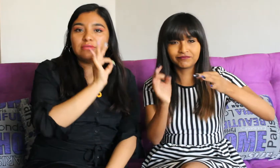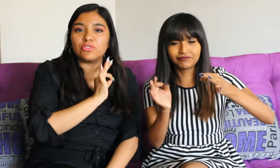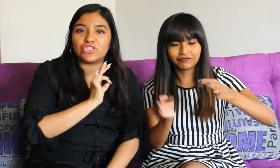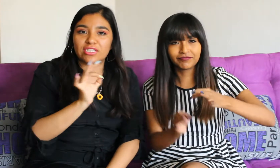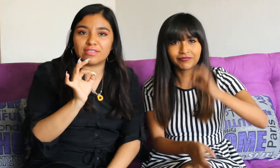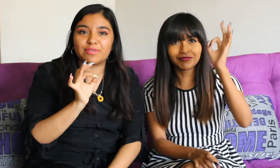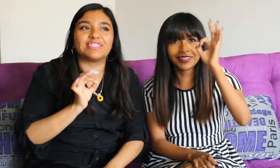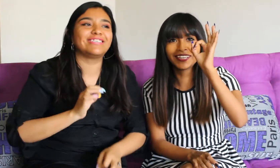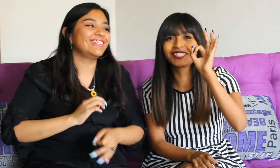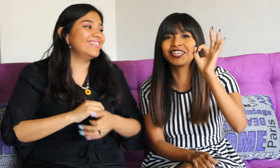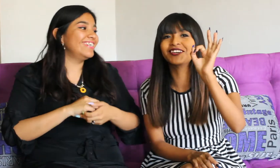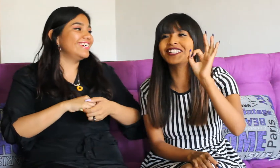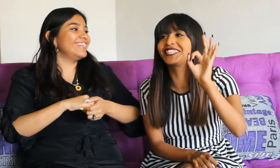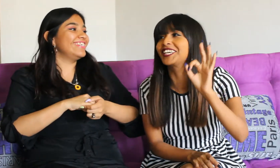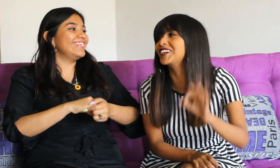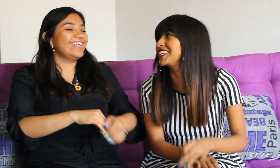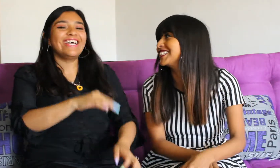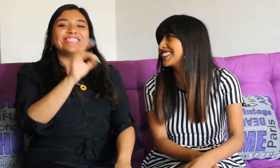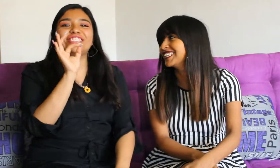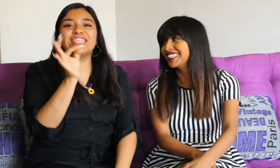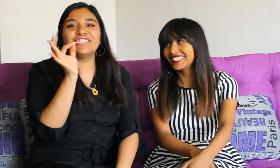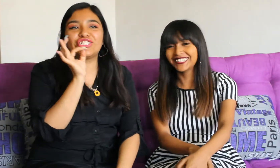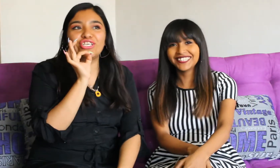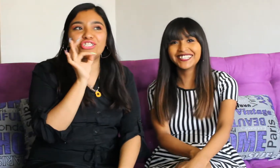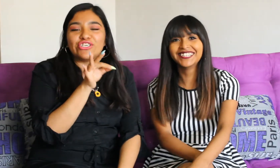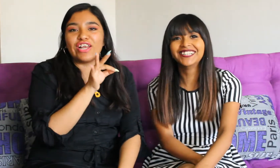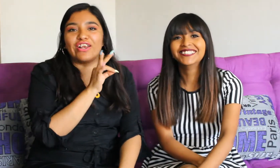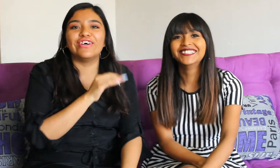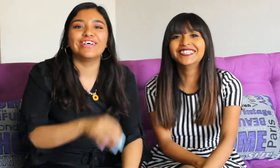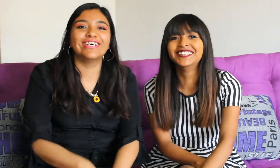chidísimos, chidísimos. Chidores, chidores. Chido, chido, chidorino.